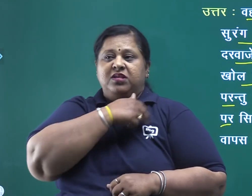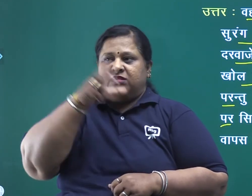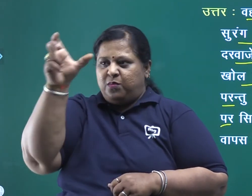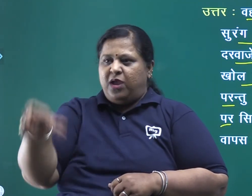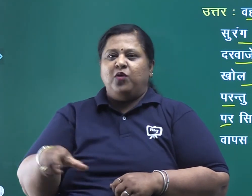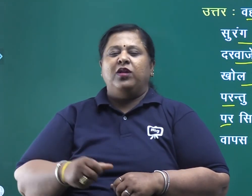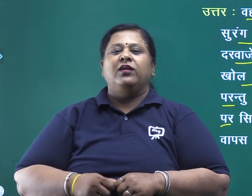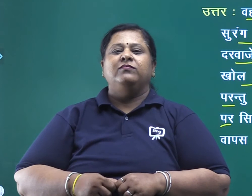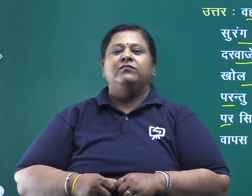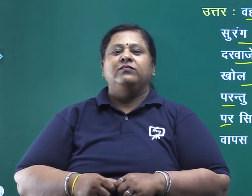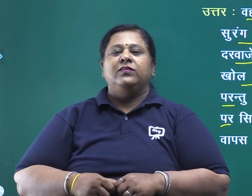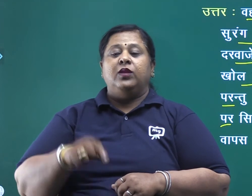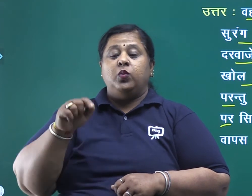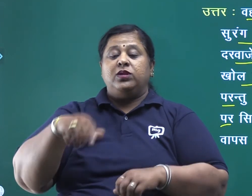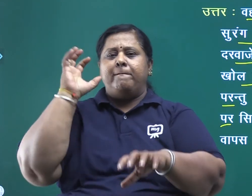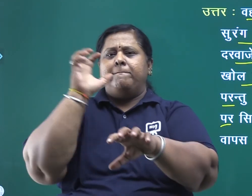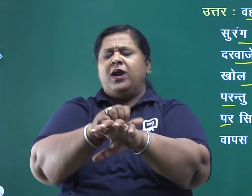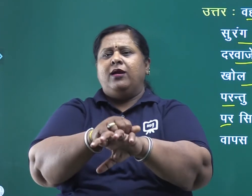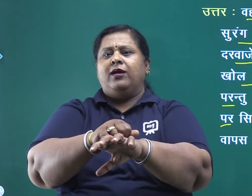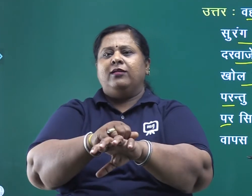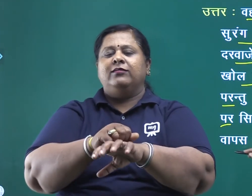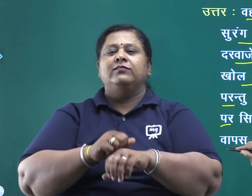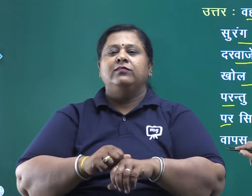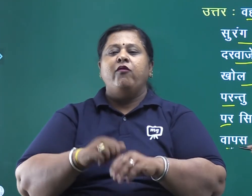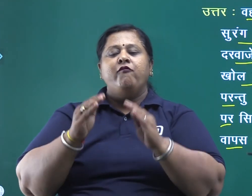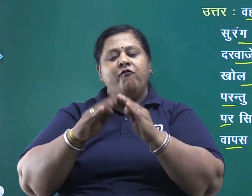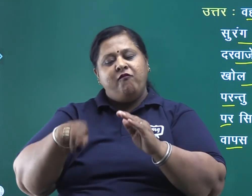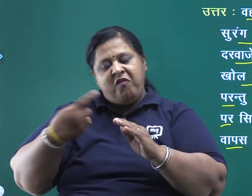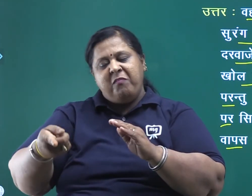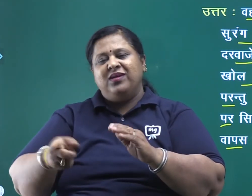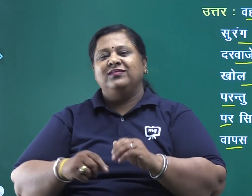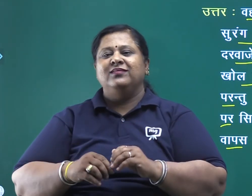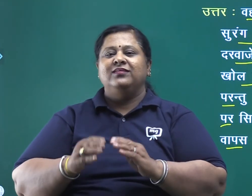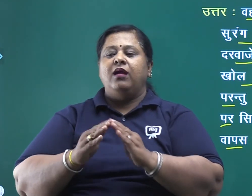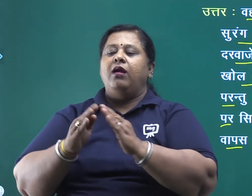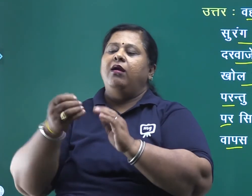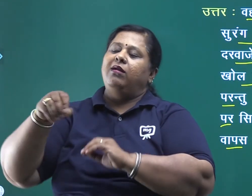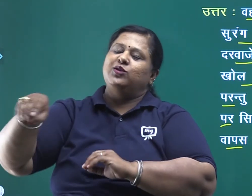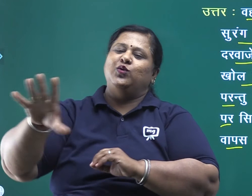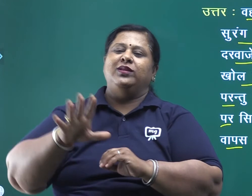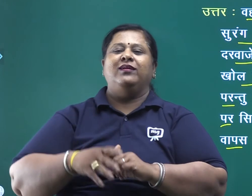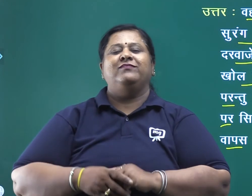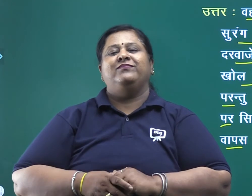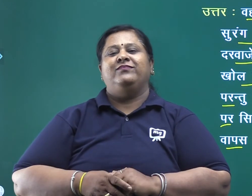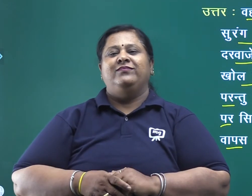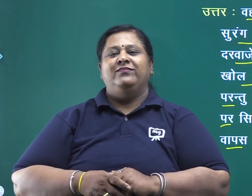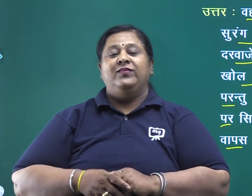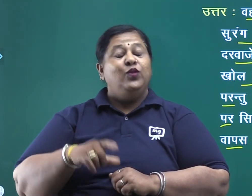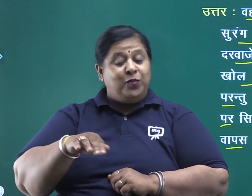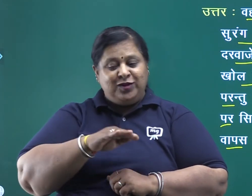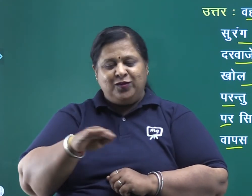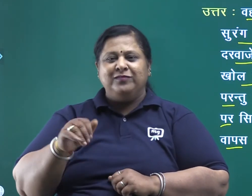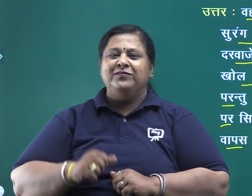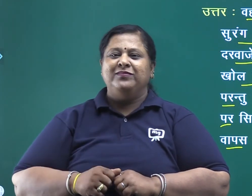सिपाहियों ने उसे पकड़कर वापस घर छोड़ दिया। तो